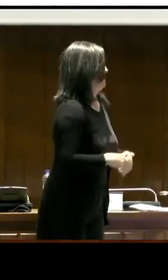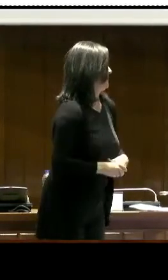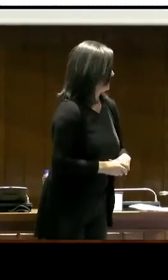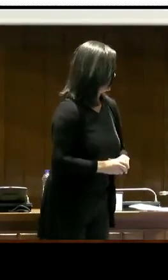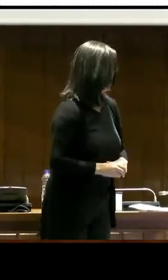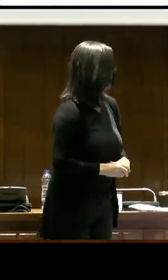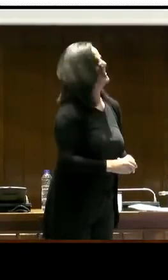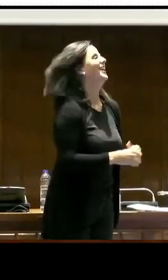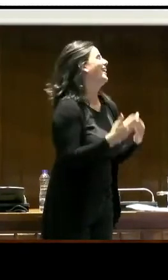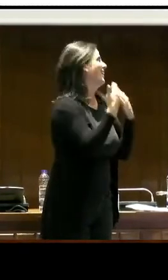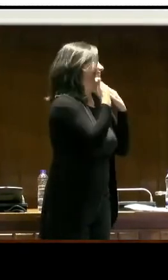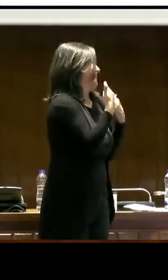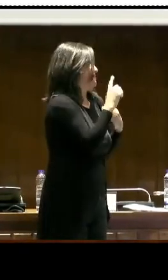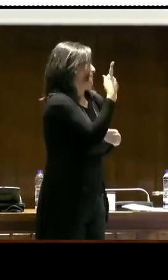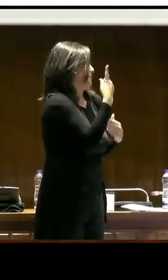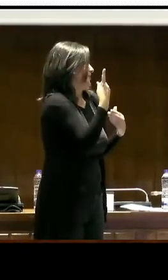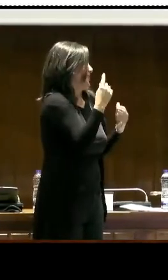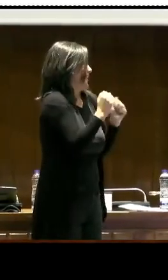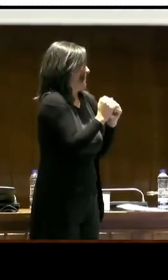muchas gracias a todos.